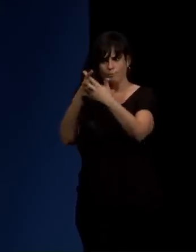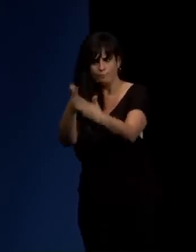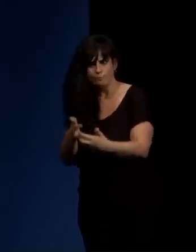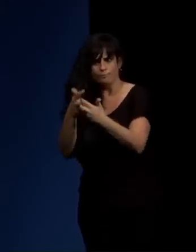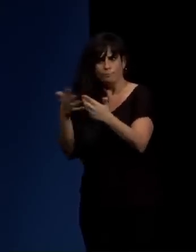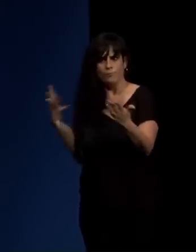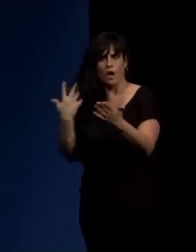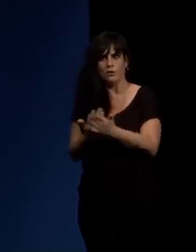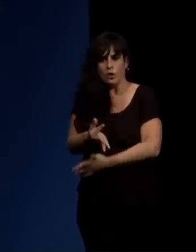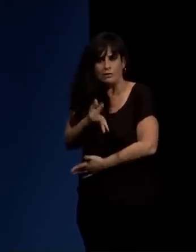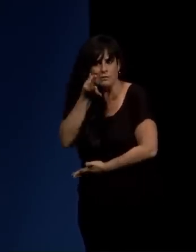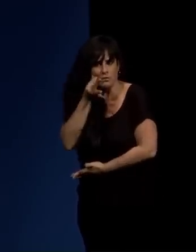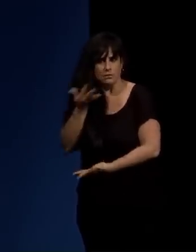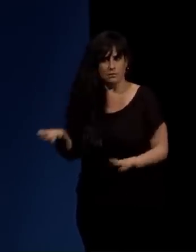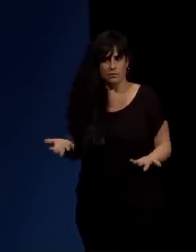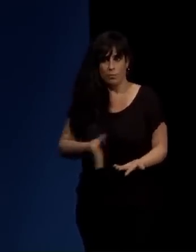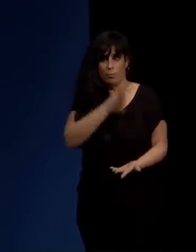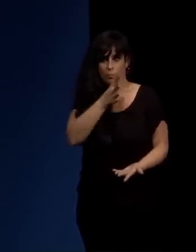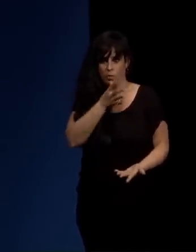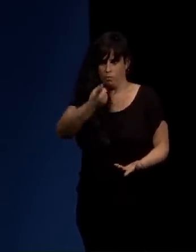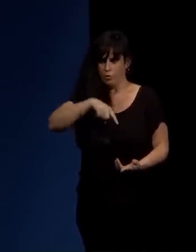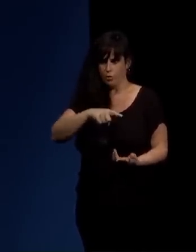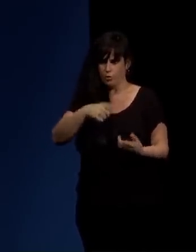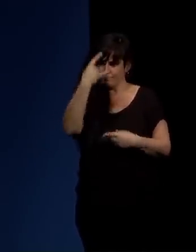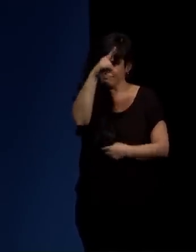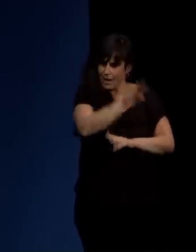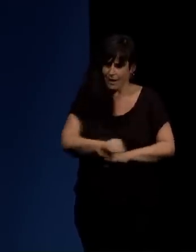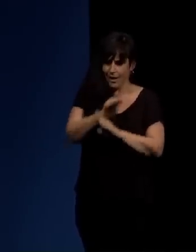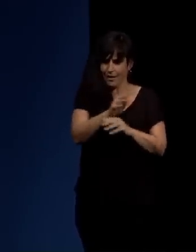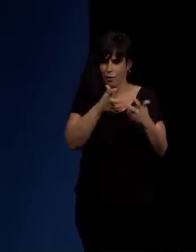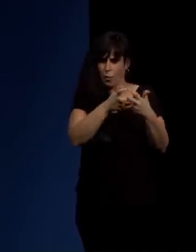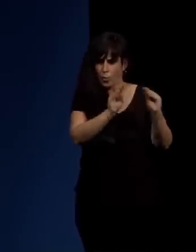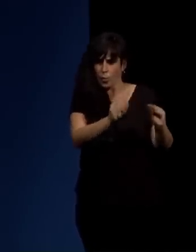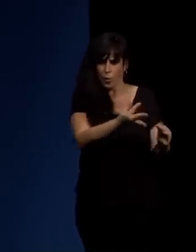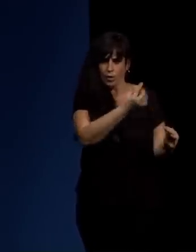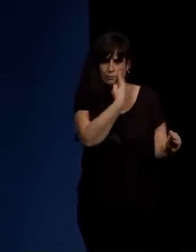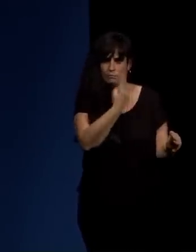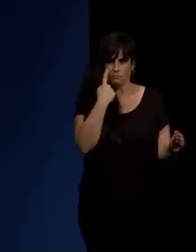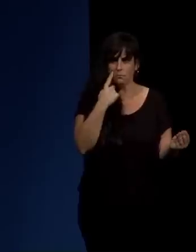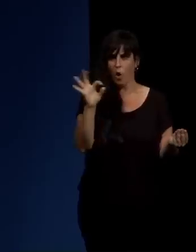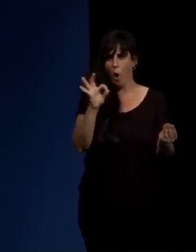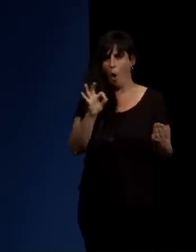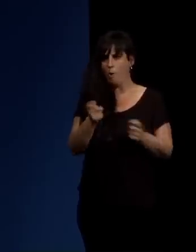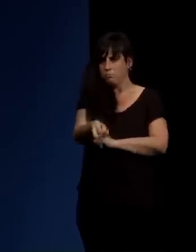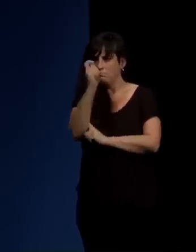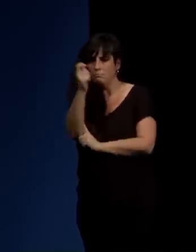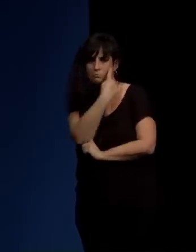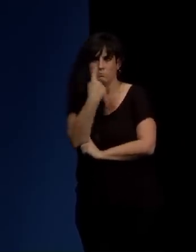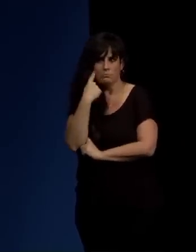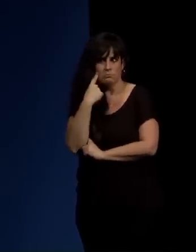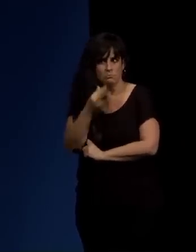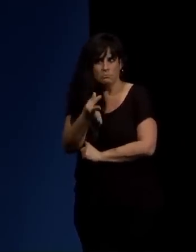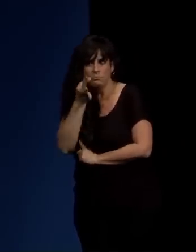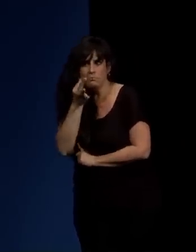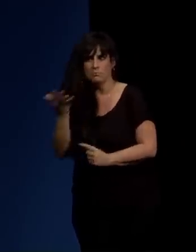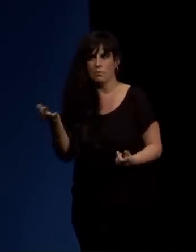estes últimos anos, os que vimos a loita dos gandeiros, os que vimos a loita da xente do mar, os que vimos a loita dos preferentistas, os que vimos